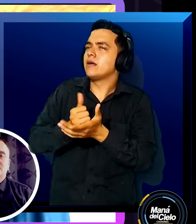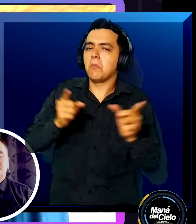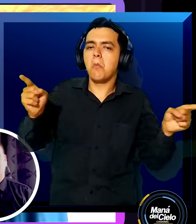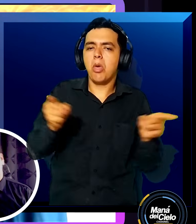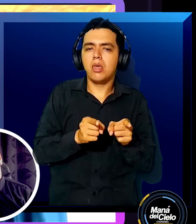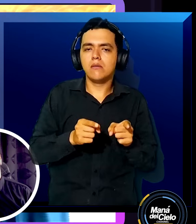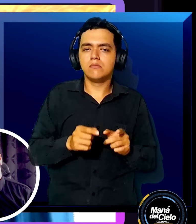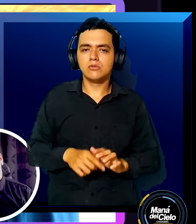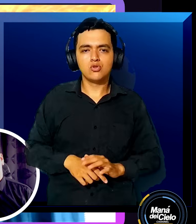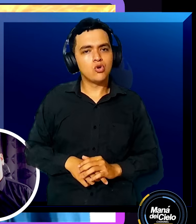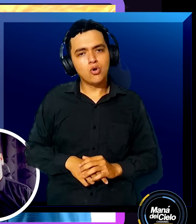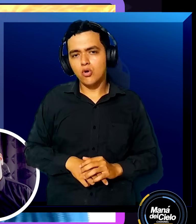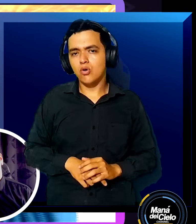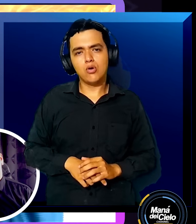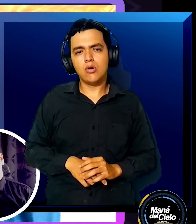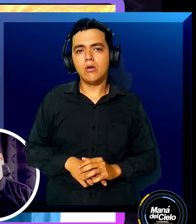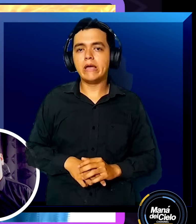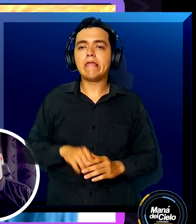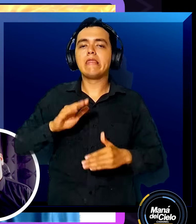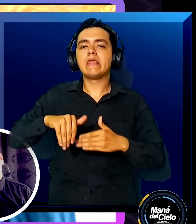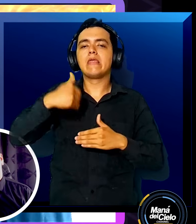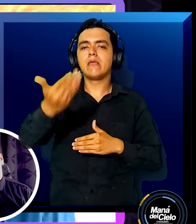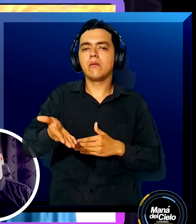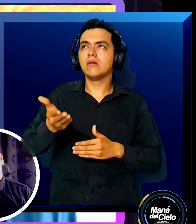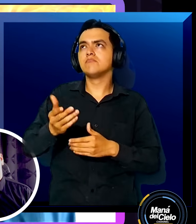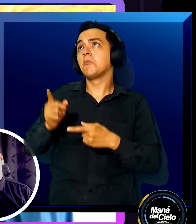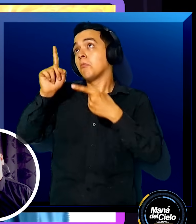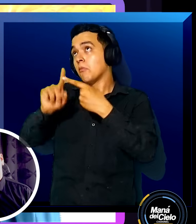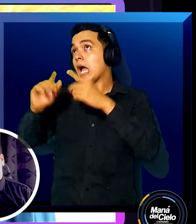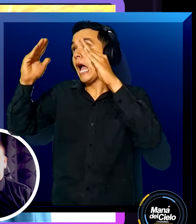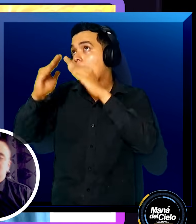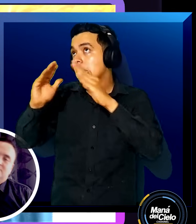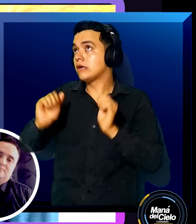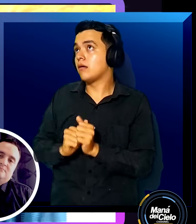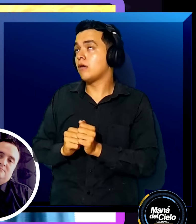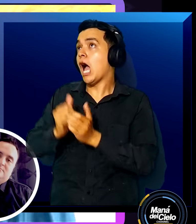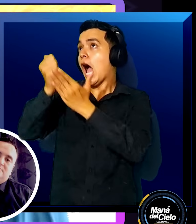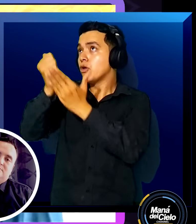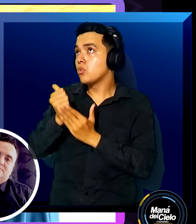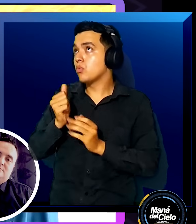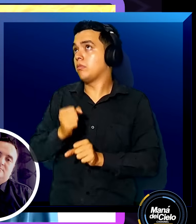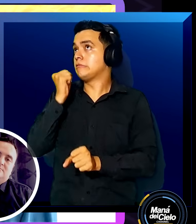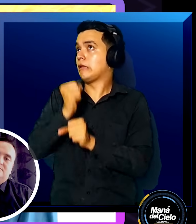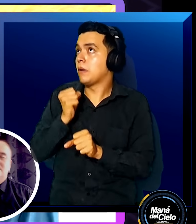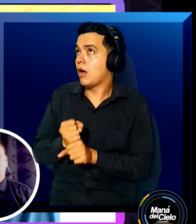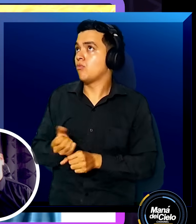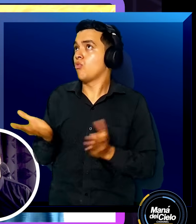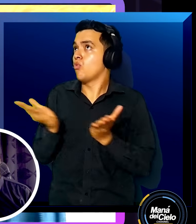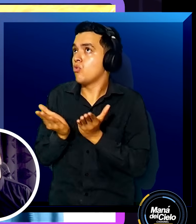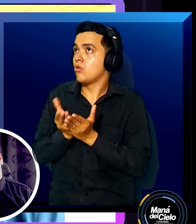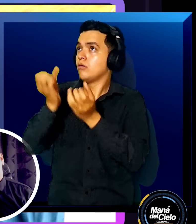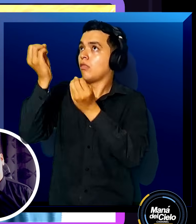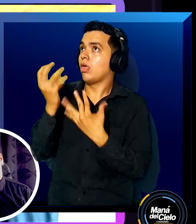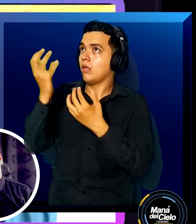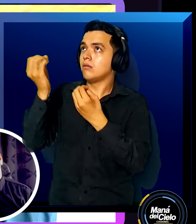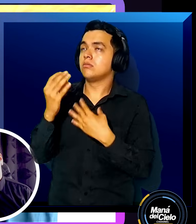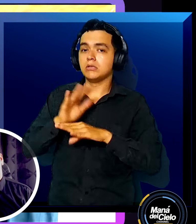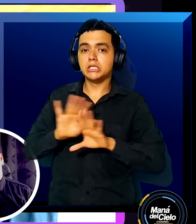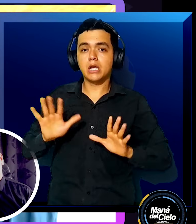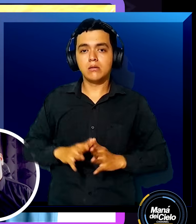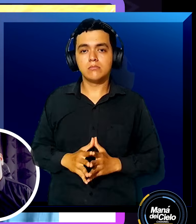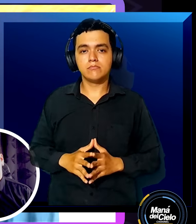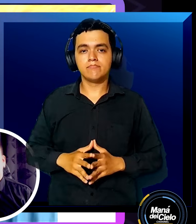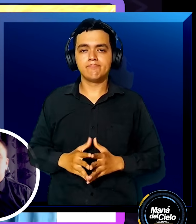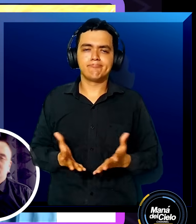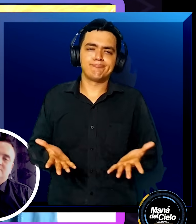y programaciones, que cuando se necesita dar a luz a las almas, porque el propósito de la iglesia del Señor es que se salven las almas,